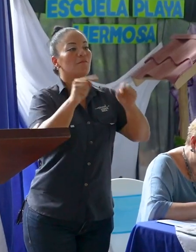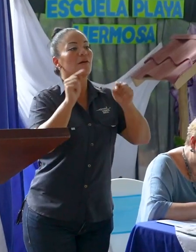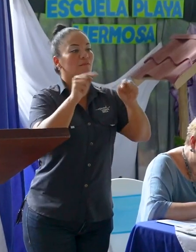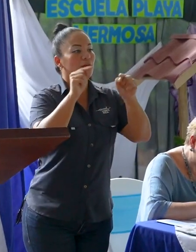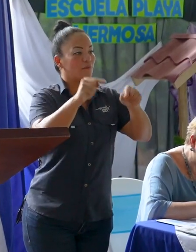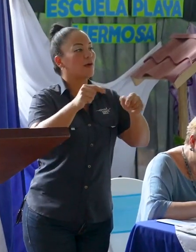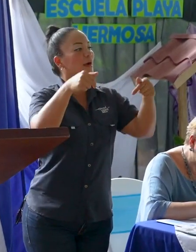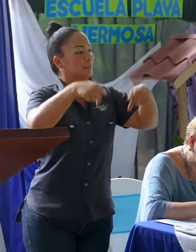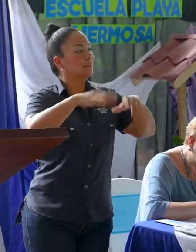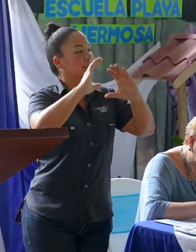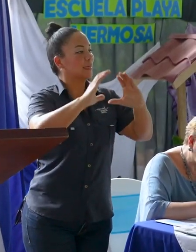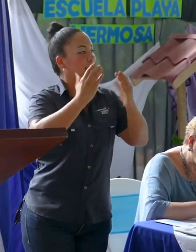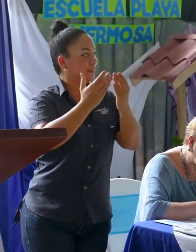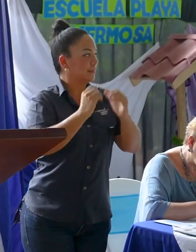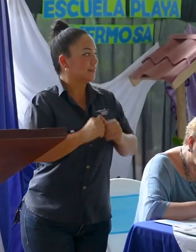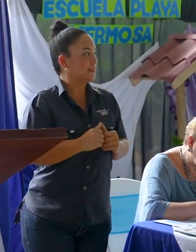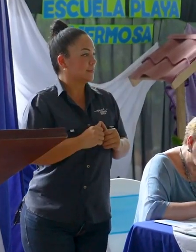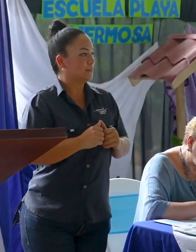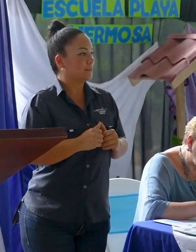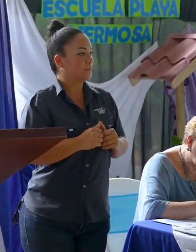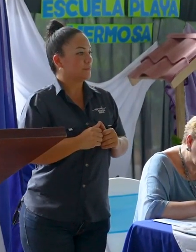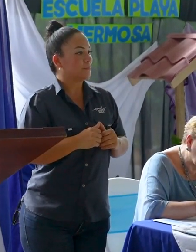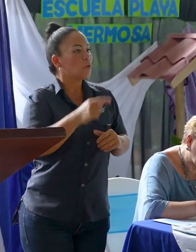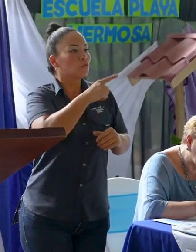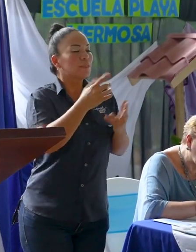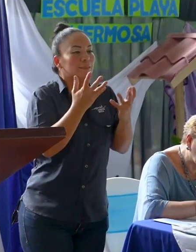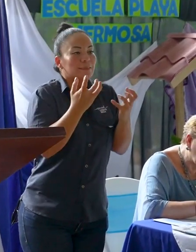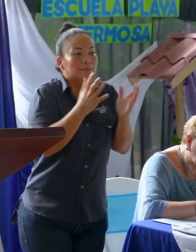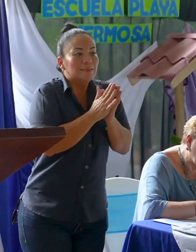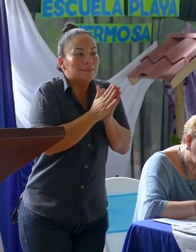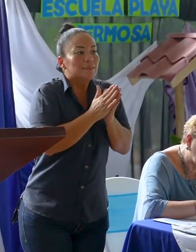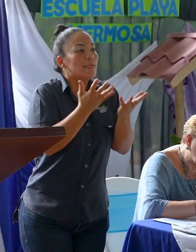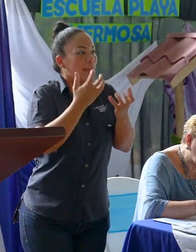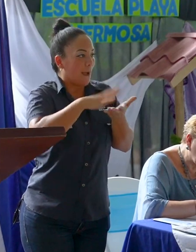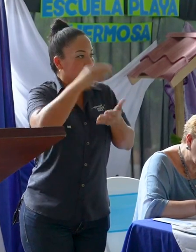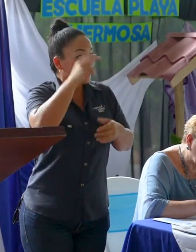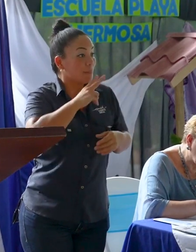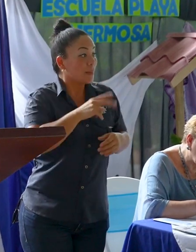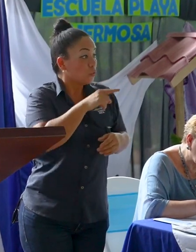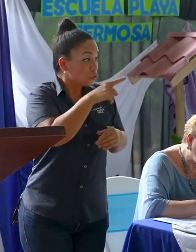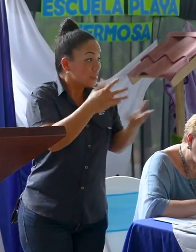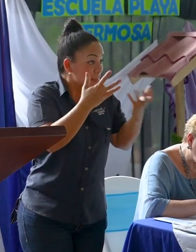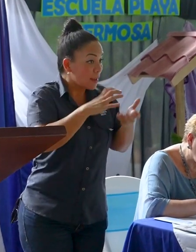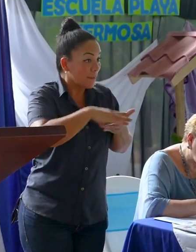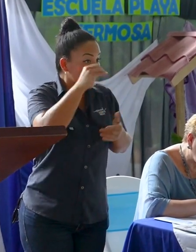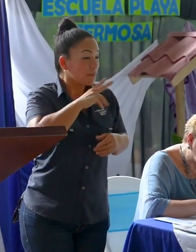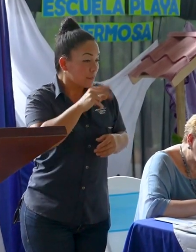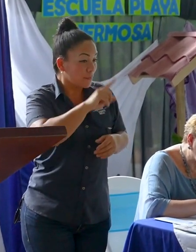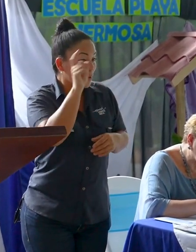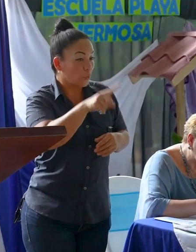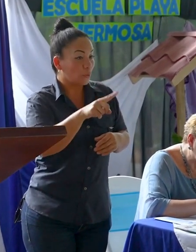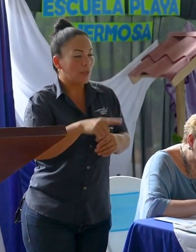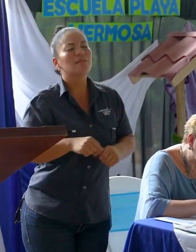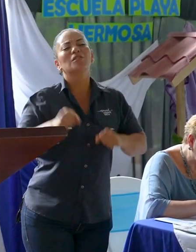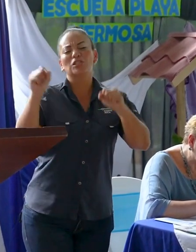sus clases ávidos de aprender. ¿Verdad que ustedes quieren aprender?